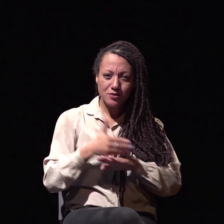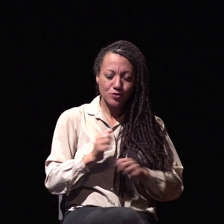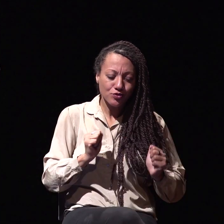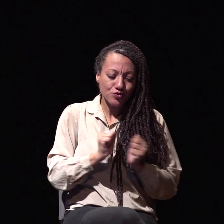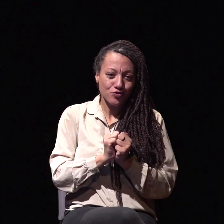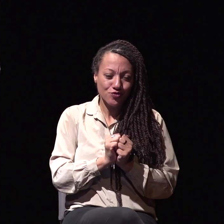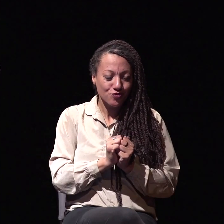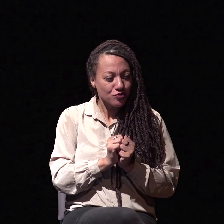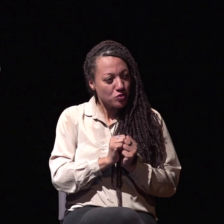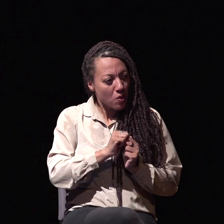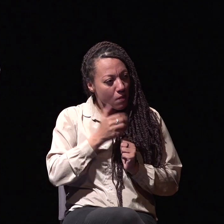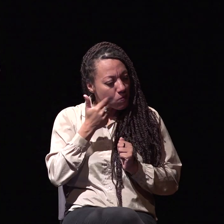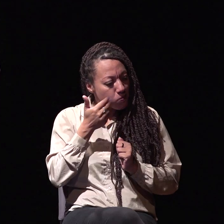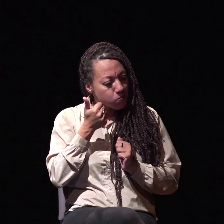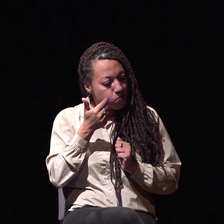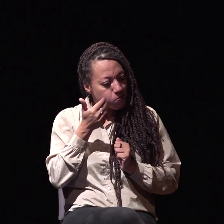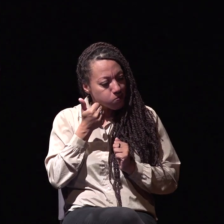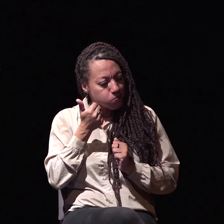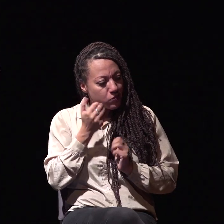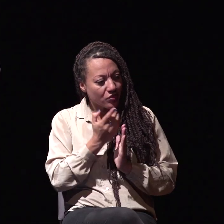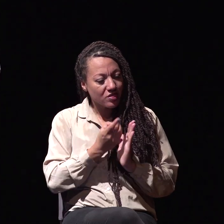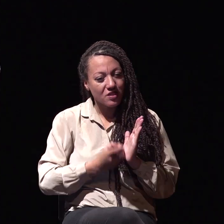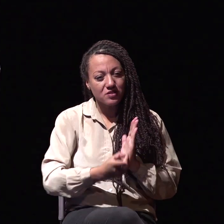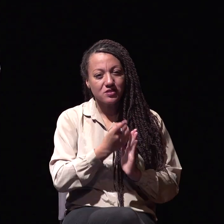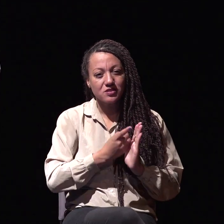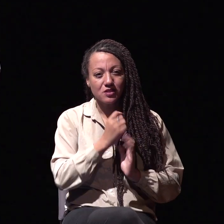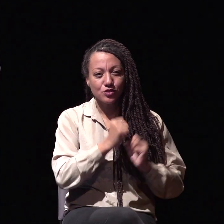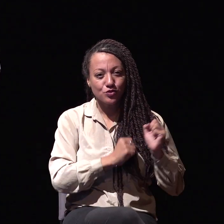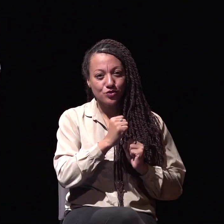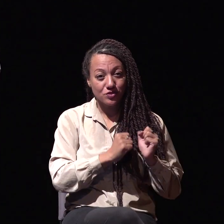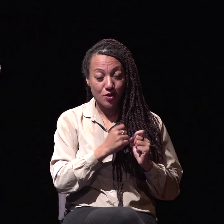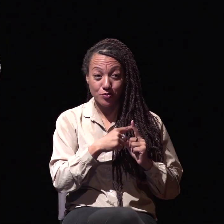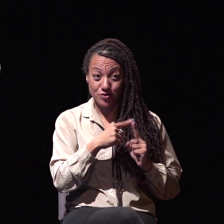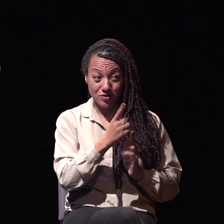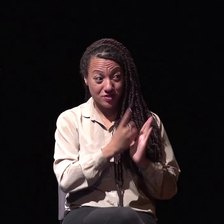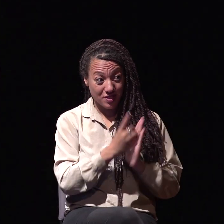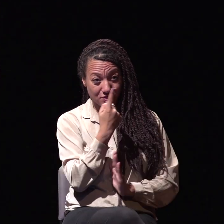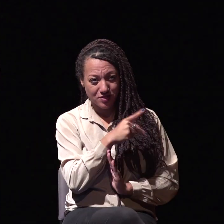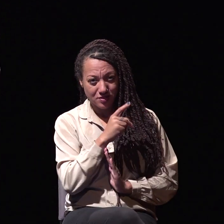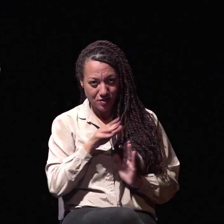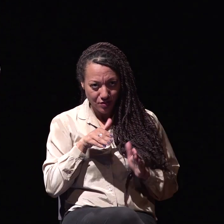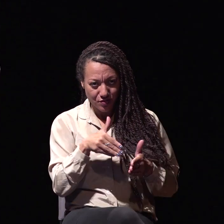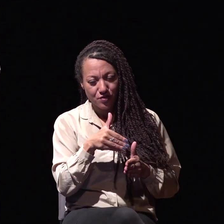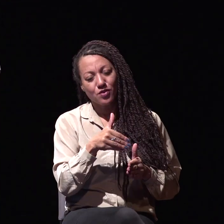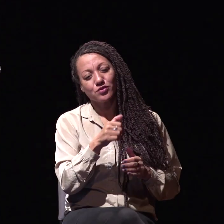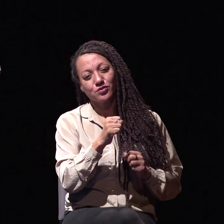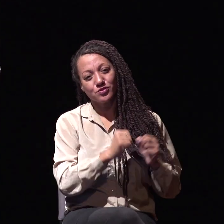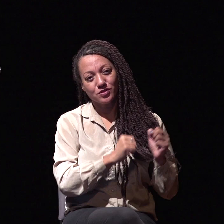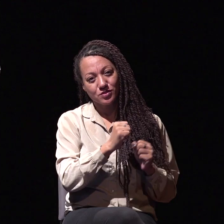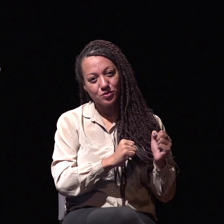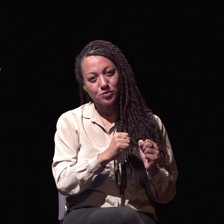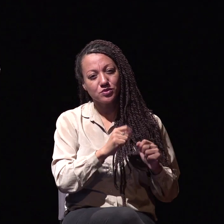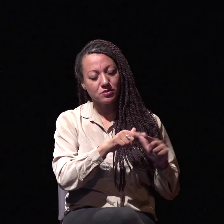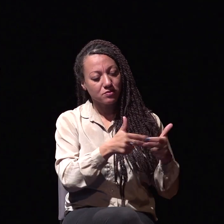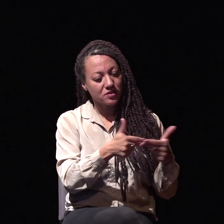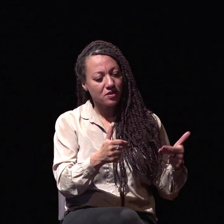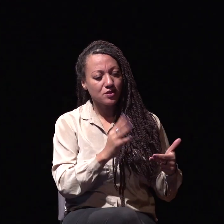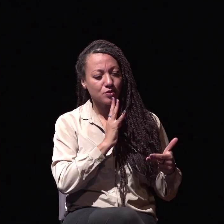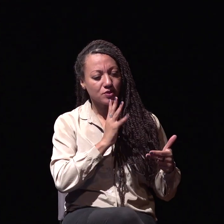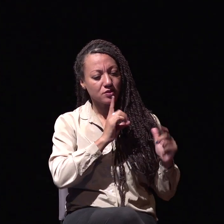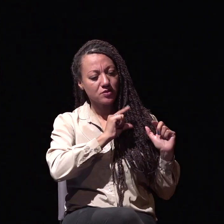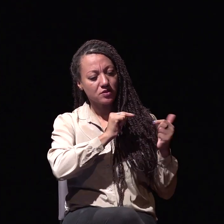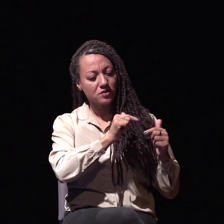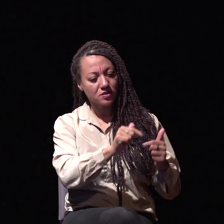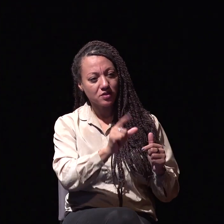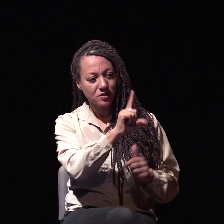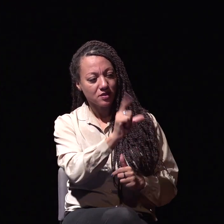dele e absorveu seus valores do design industrial, voltado para a indústria, a partir de bases materiais dos conhecimentos